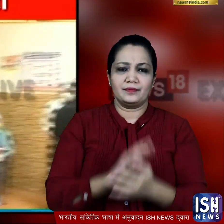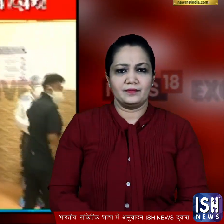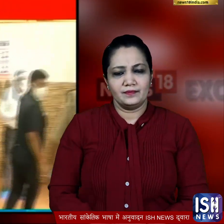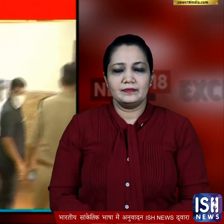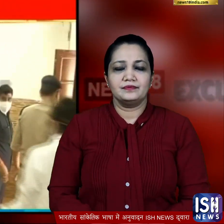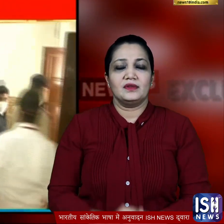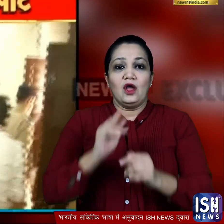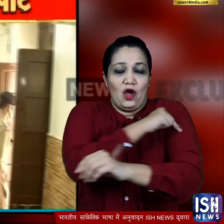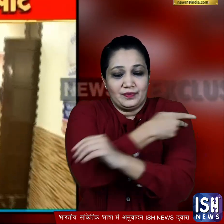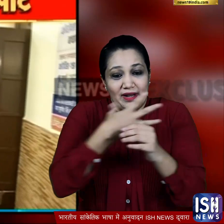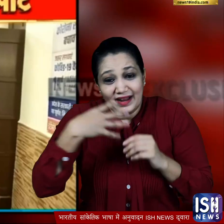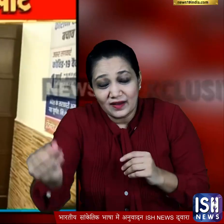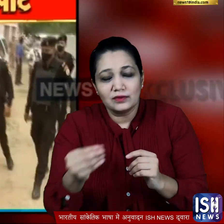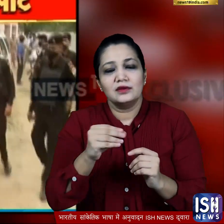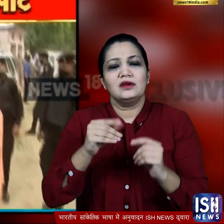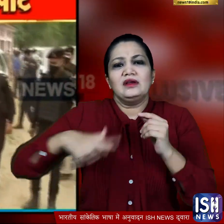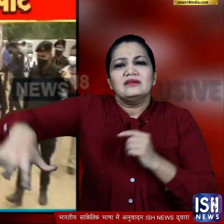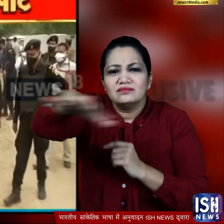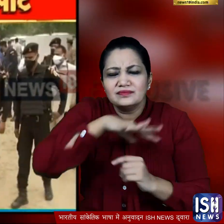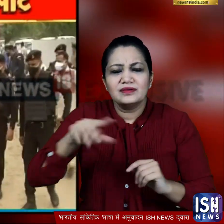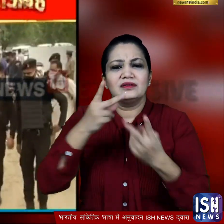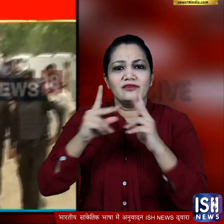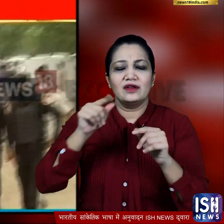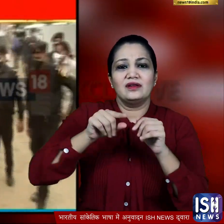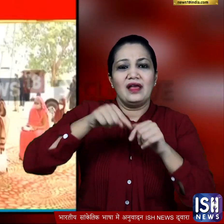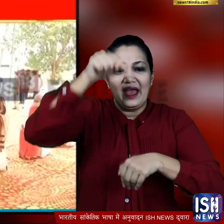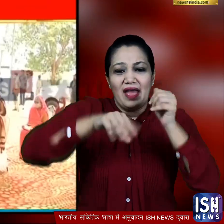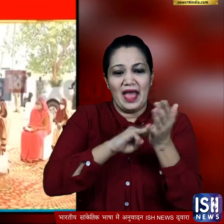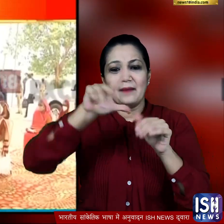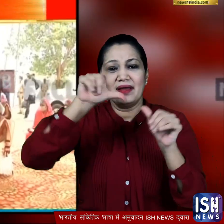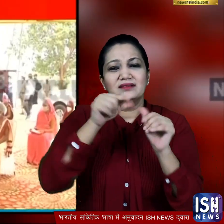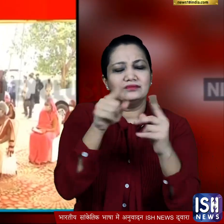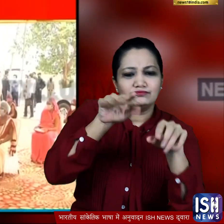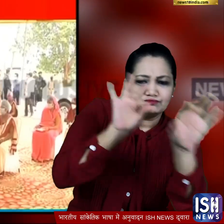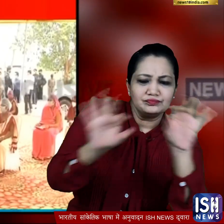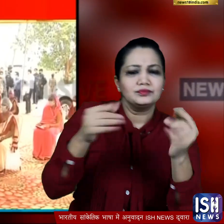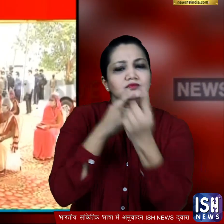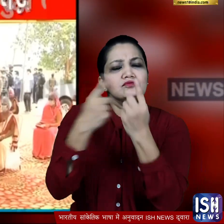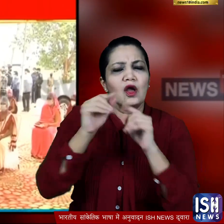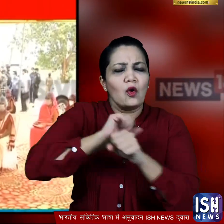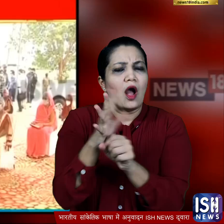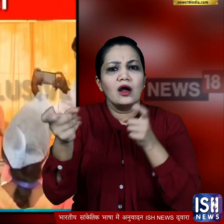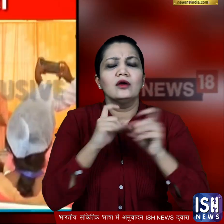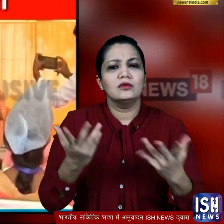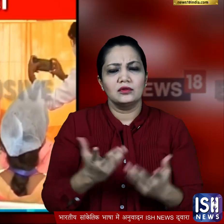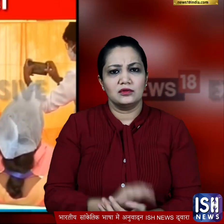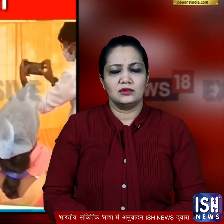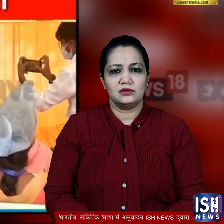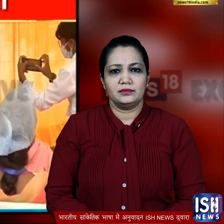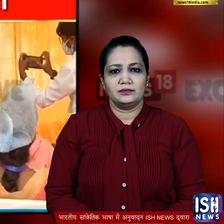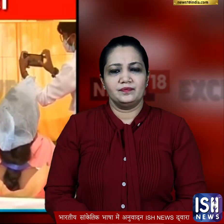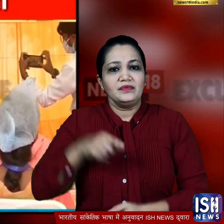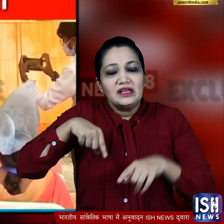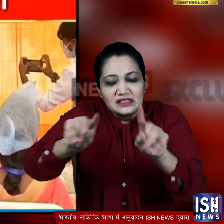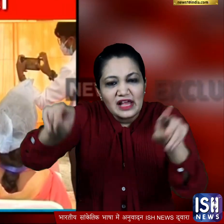करेगा। अस्पताल से बाहर निकलने के बाद मुख्यमंत्री ने इलाके के जनप्रतिनिधियों से बात की और उन्हें कोरोना से लड़ने का मंत्र दिया। और एक